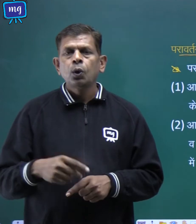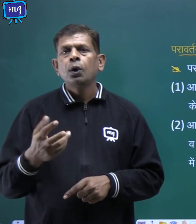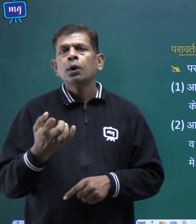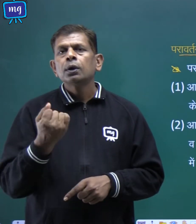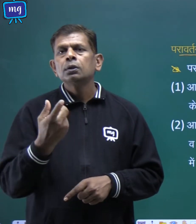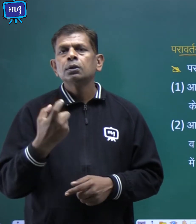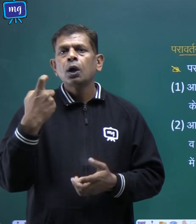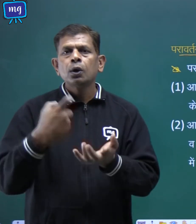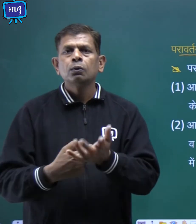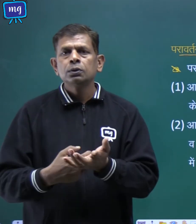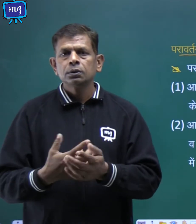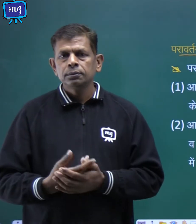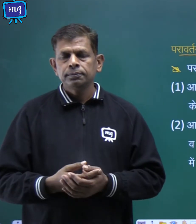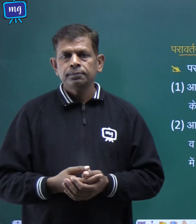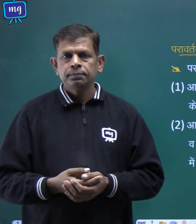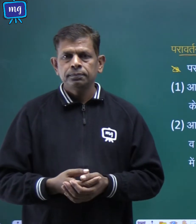कितने नियम हैं।